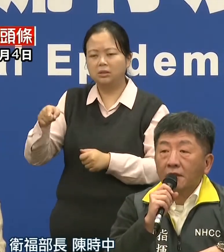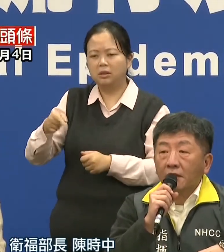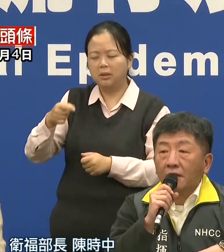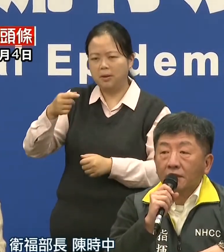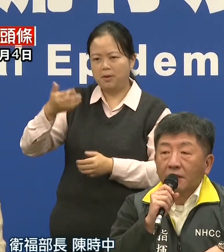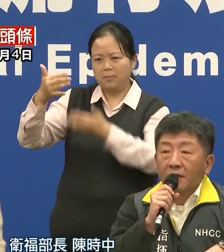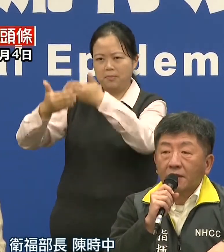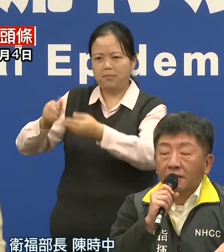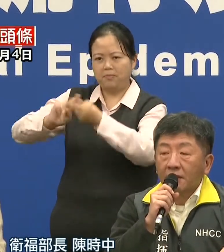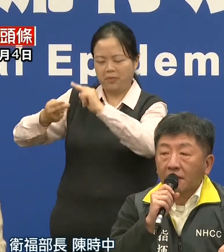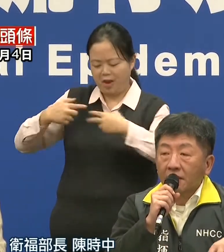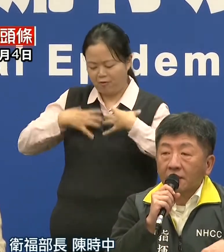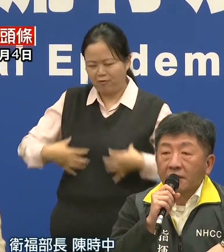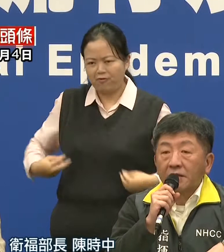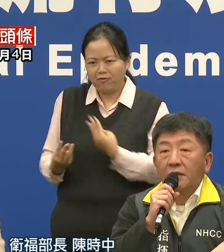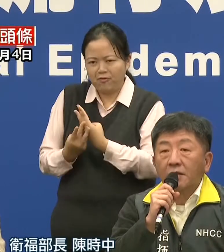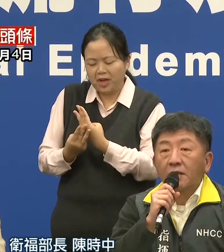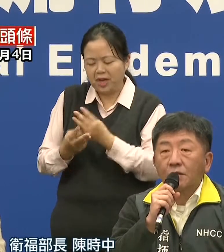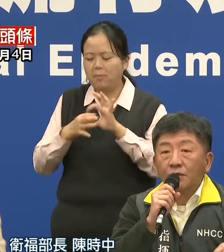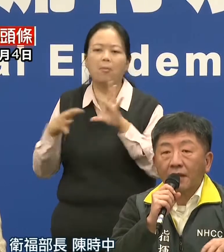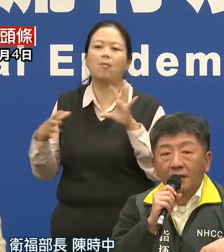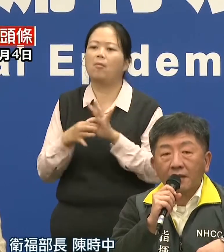抵达台湾后，身体出现不适的还有一对母子，下机后直奔医院。 母子，那小孩子肚子痛，跟这疫情是没有关系。